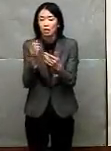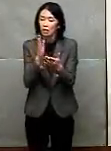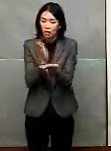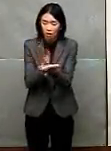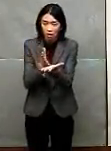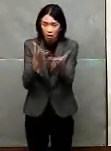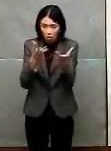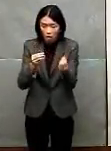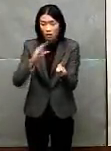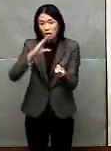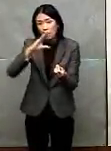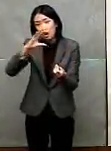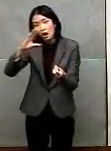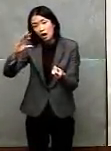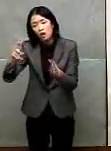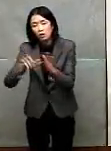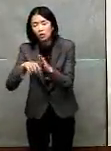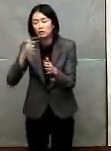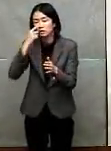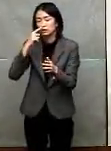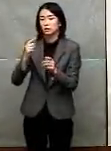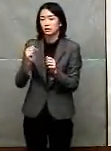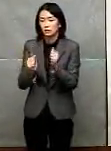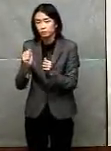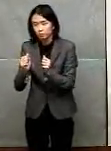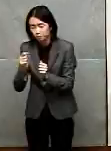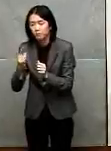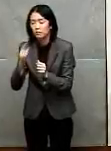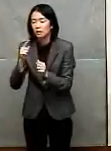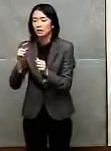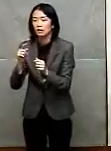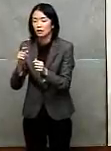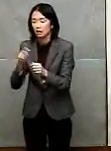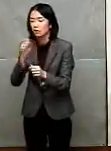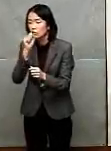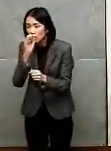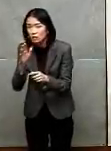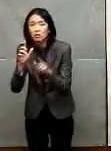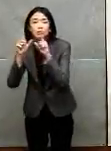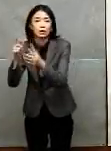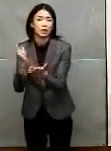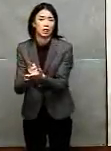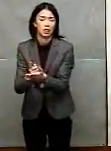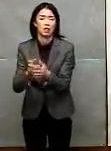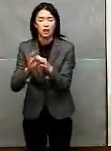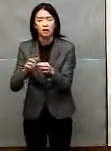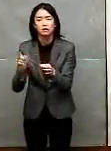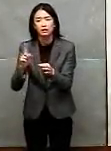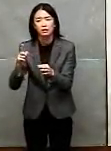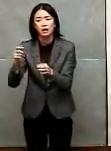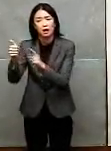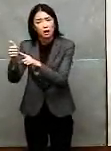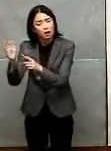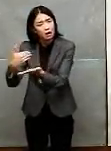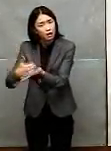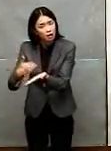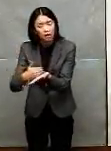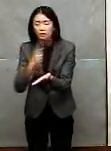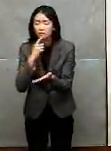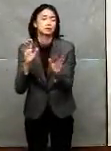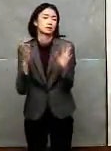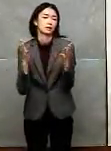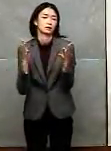立ち上がって、よろしくお願いしますと申し上げただけでしたので、それに対するお答えはございませんでした。